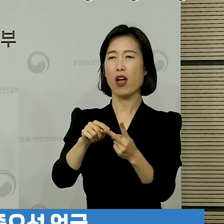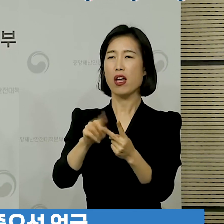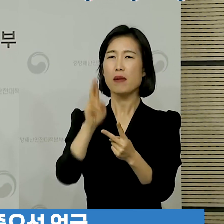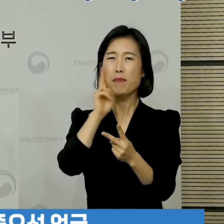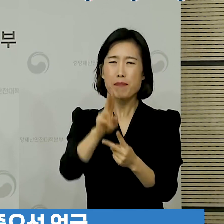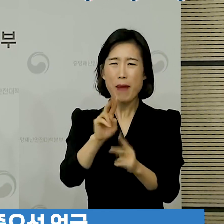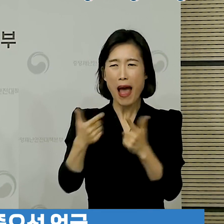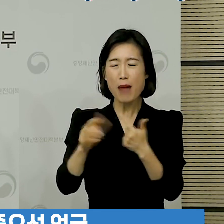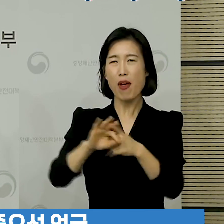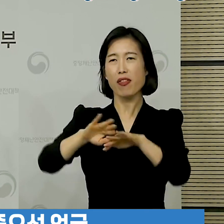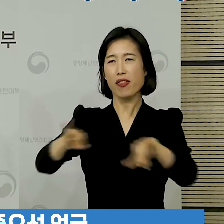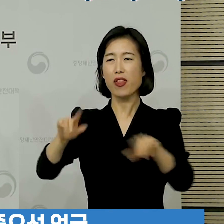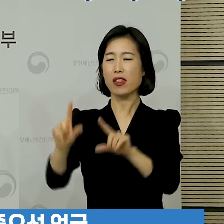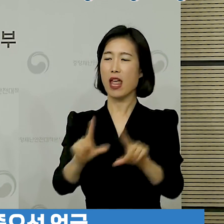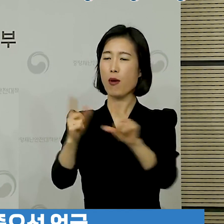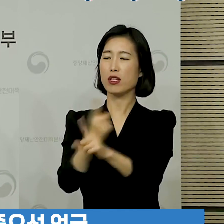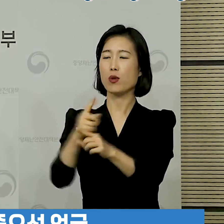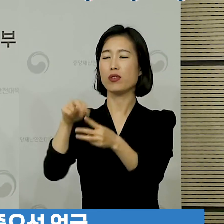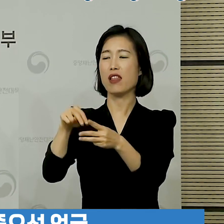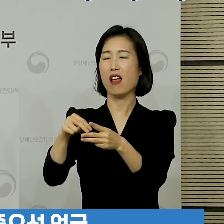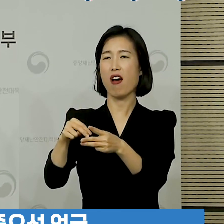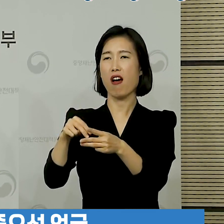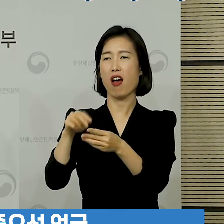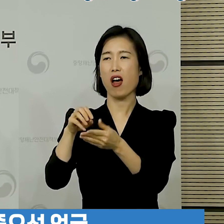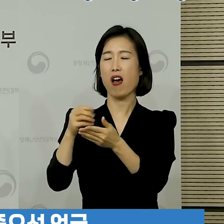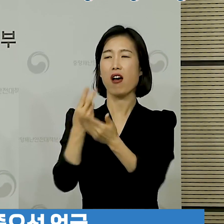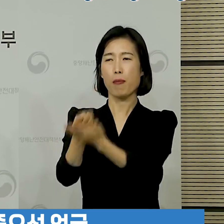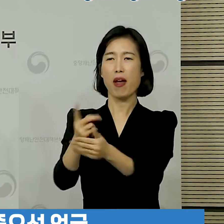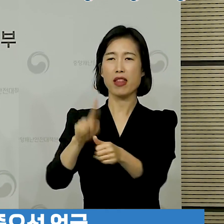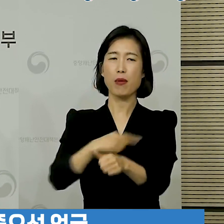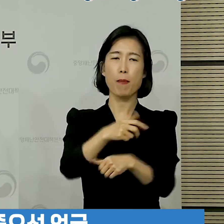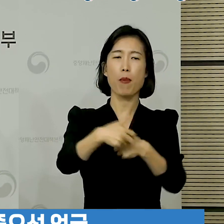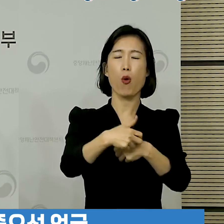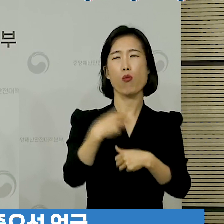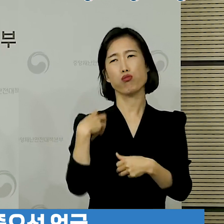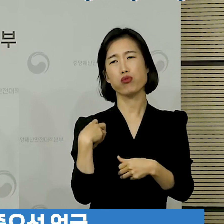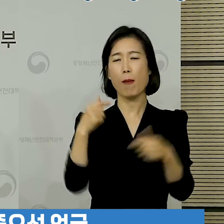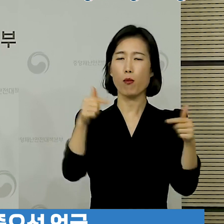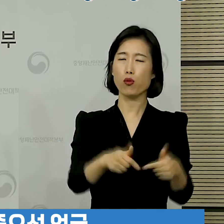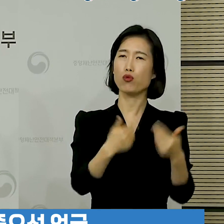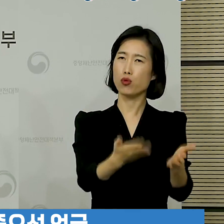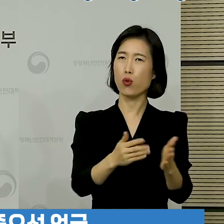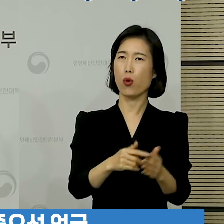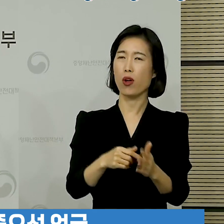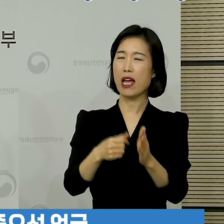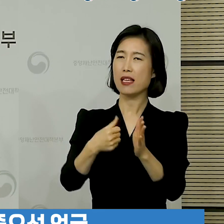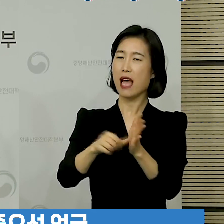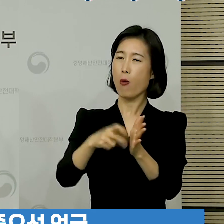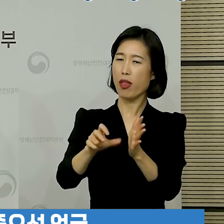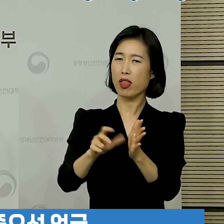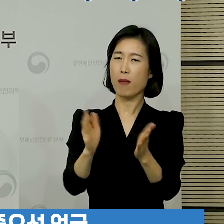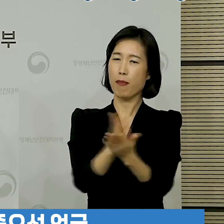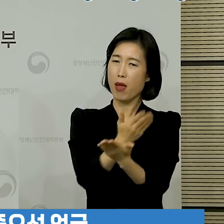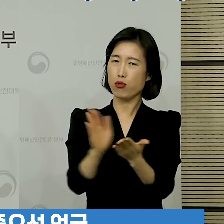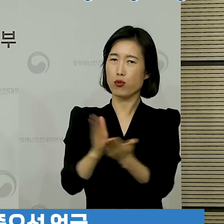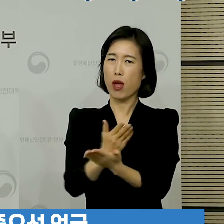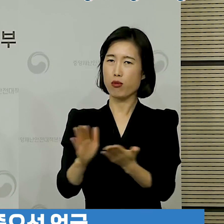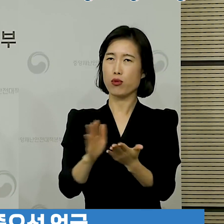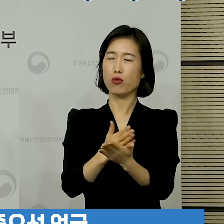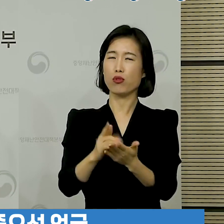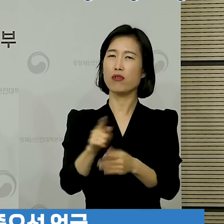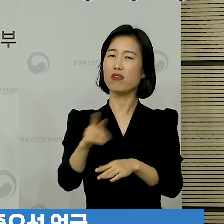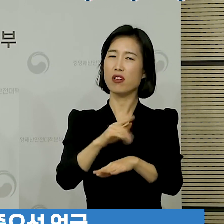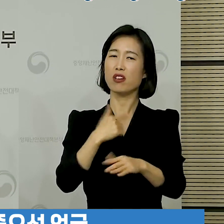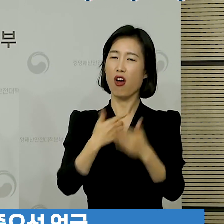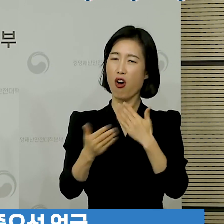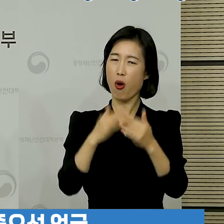줄이고 병원에서는 중등도 이상 또는 중증 환자에 좀 집중할 수 있는 그런 어떤 자원 배분의 어떤 부분들이 상당히